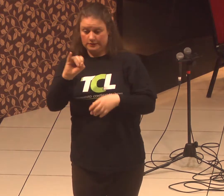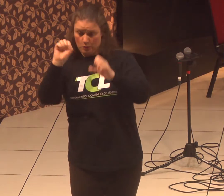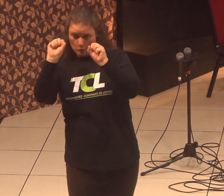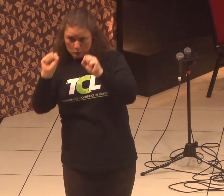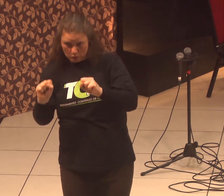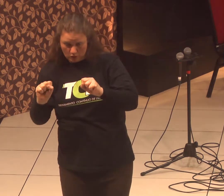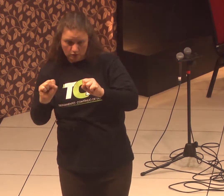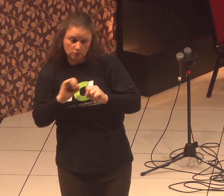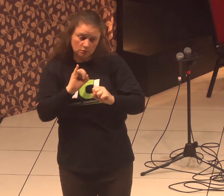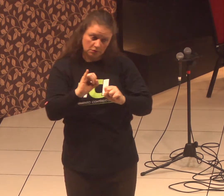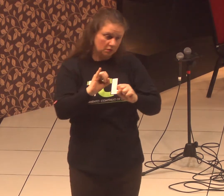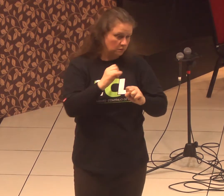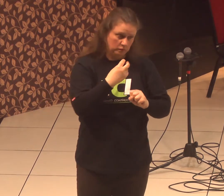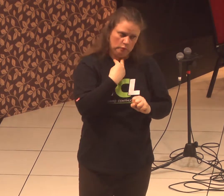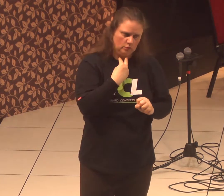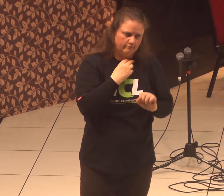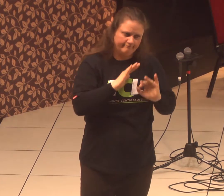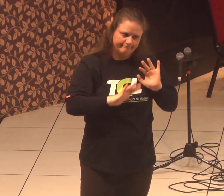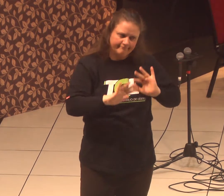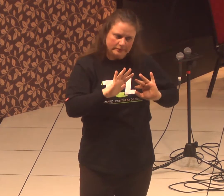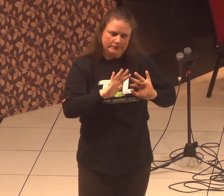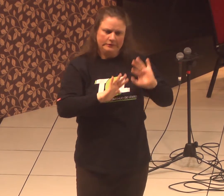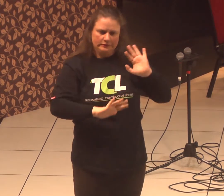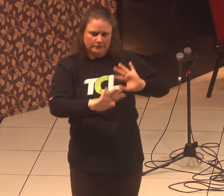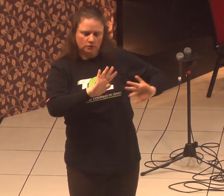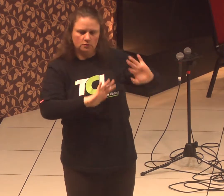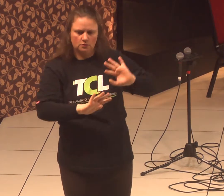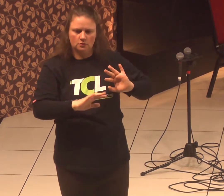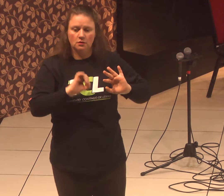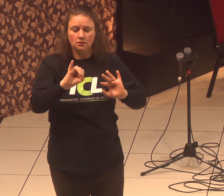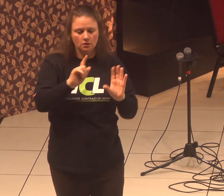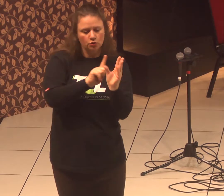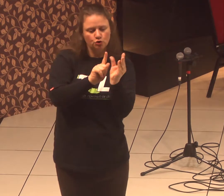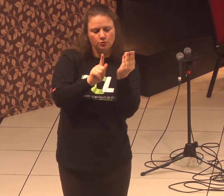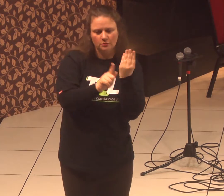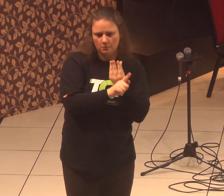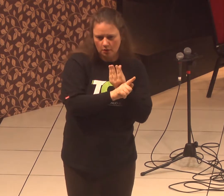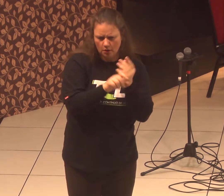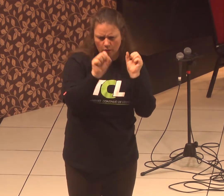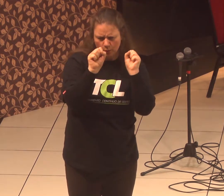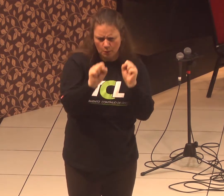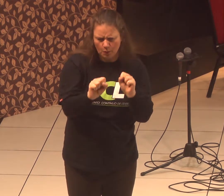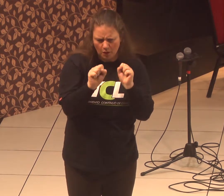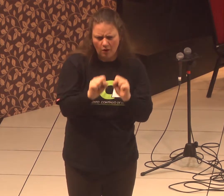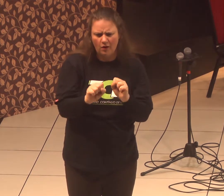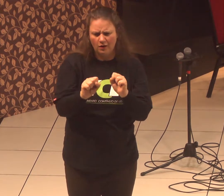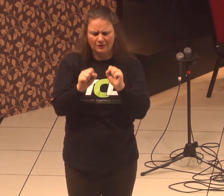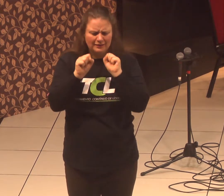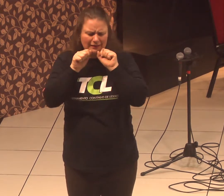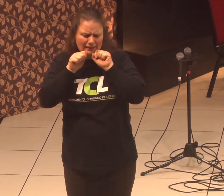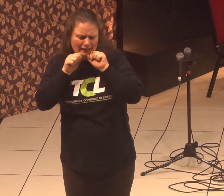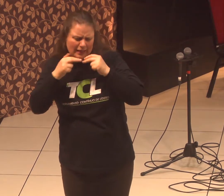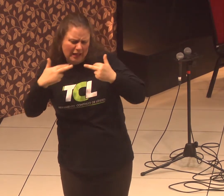num GP, enfim, o pessoal sabe, oração rola. Daí você pode orar, você pode, né, falar em alto, quer falar em língua,